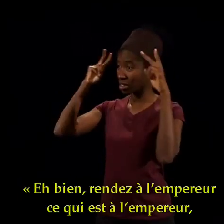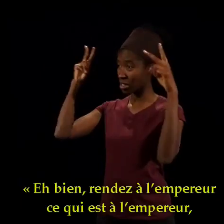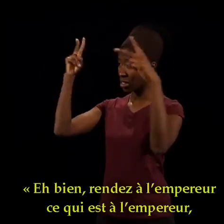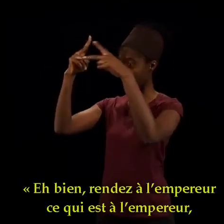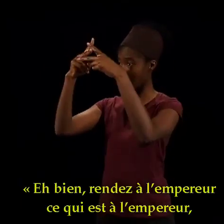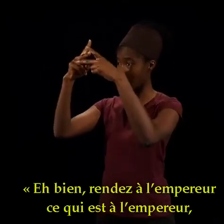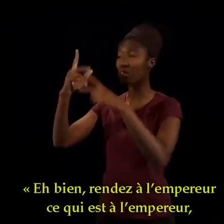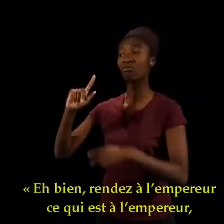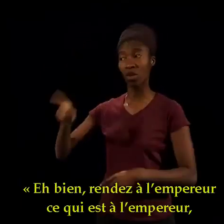est à l'empereur.